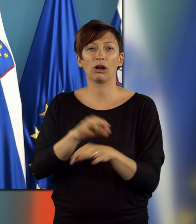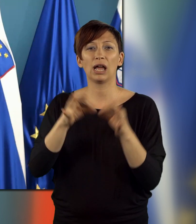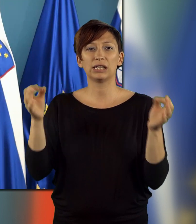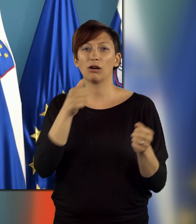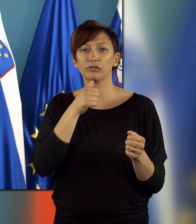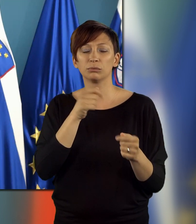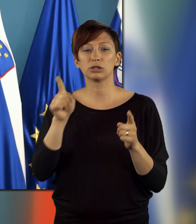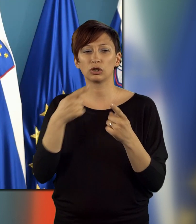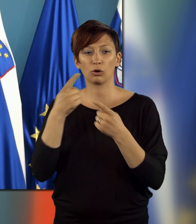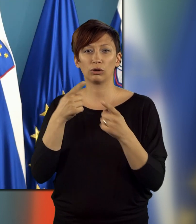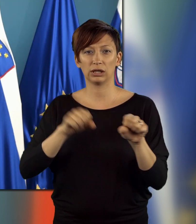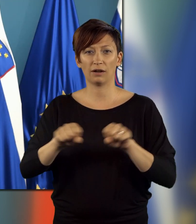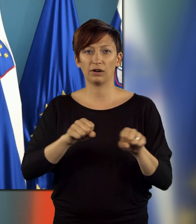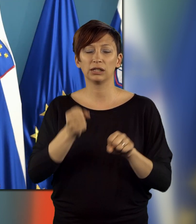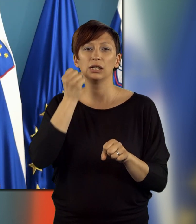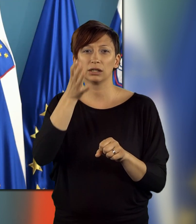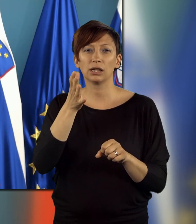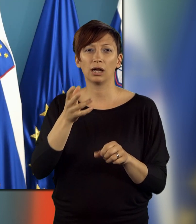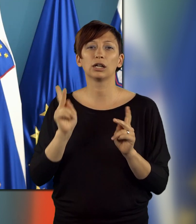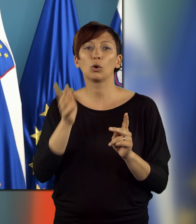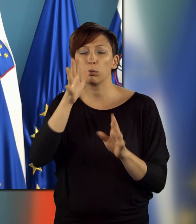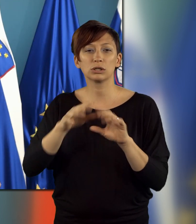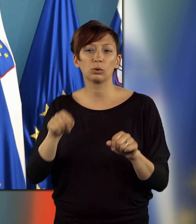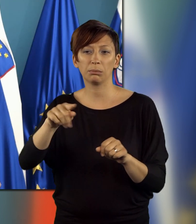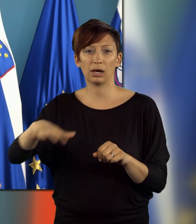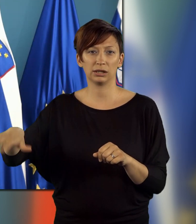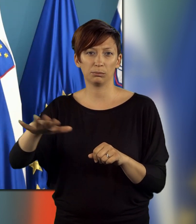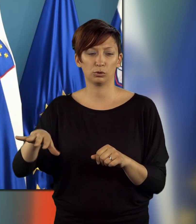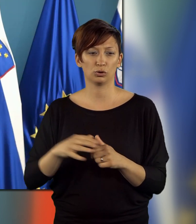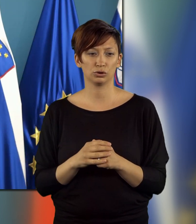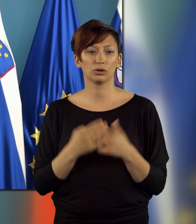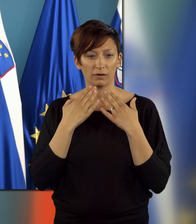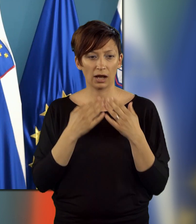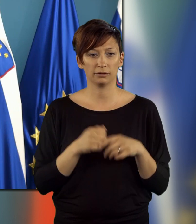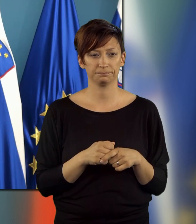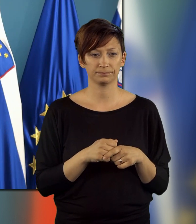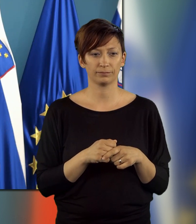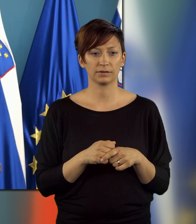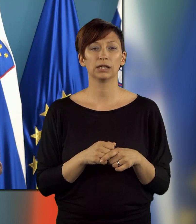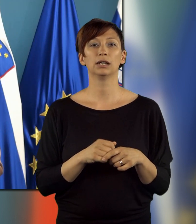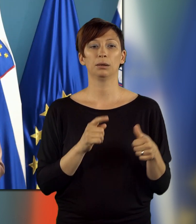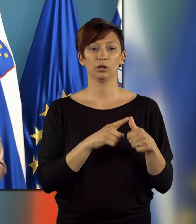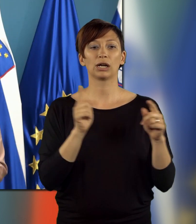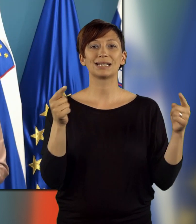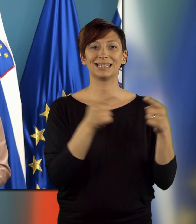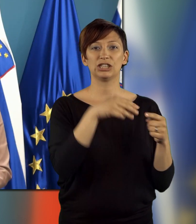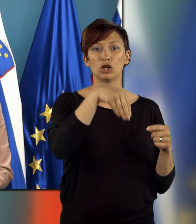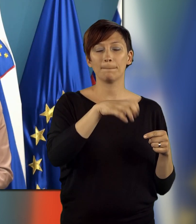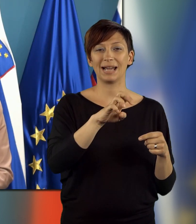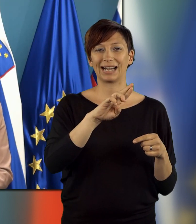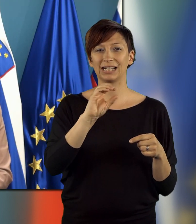tem kaj razpravljali na vladi in kdaj, torej kako boste ukrepali v primeru DUTB-ja? Hvala. Kar se tiče